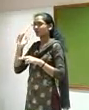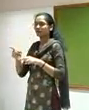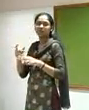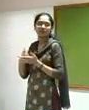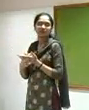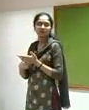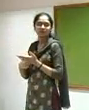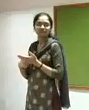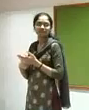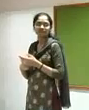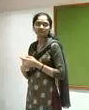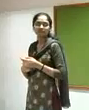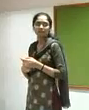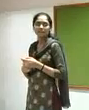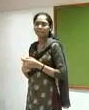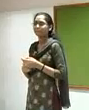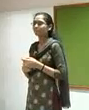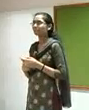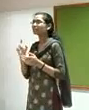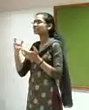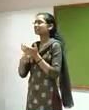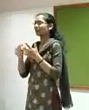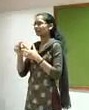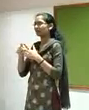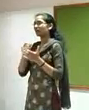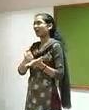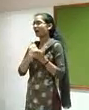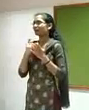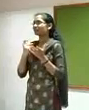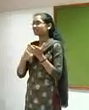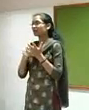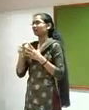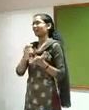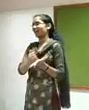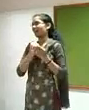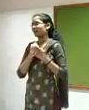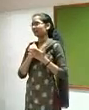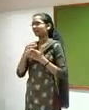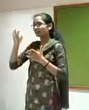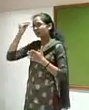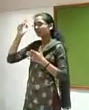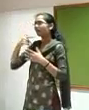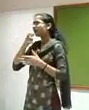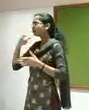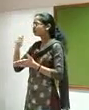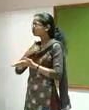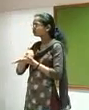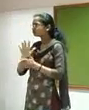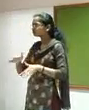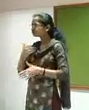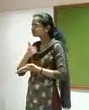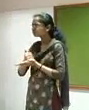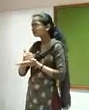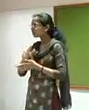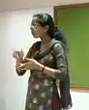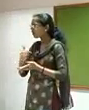यूटिलिटी दैट यू हैव गॉट अबाउट बिकॉज ऑफ द सीआरपी. जो उनका इक्वालिटी नॉन डिस्क्रिमिनेशन का आउटलुक है, उसका सबसे बड़ा ये फायदा